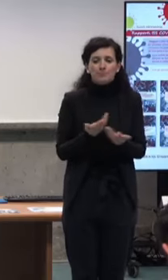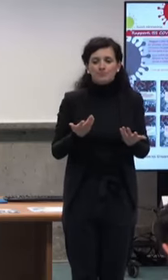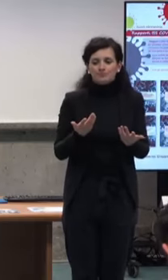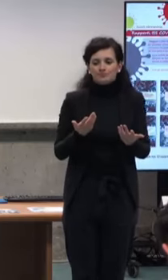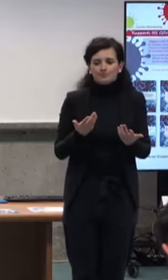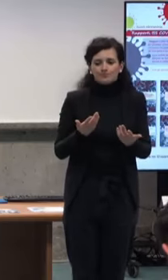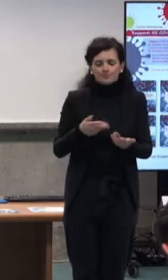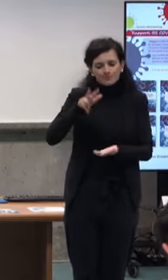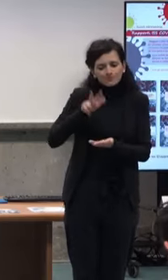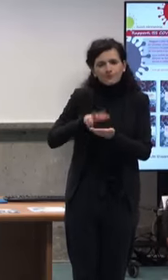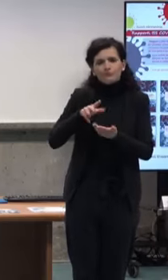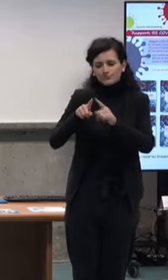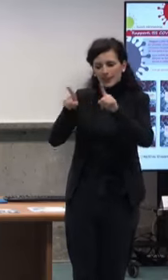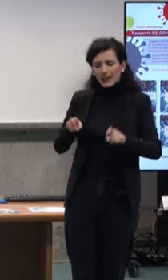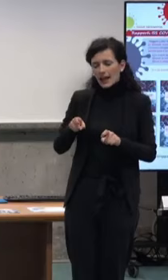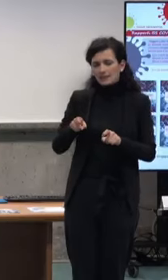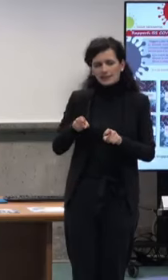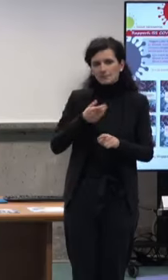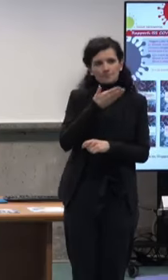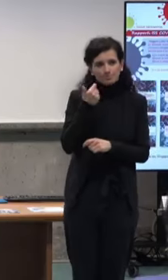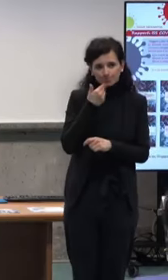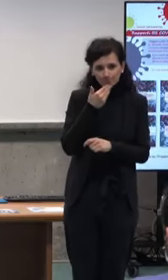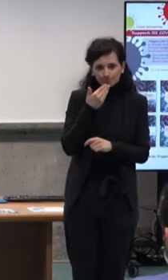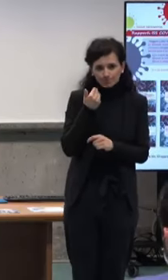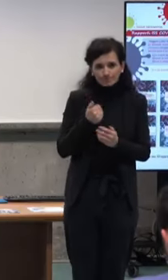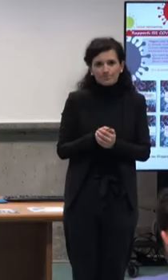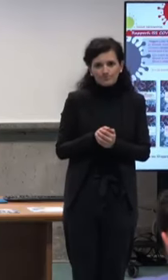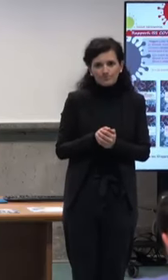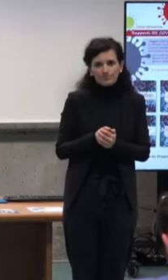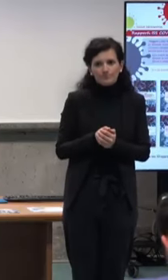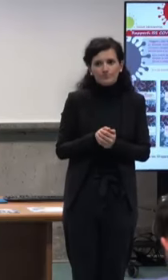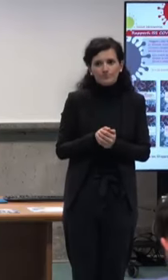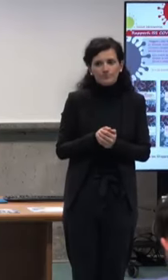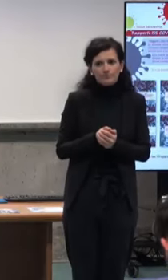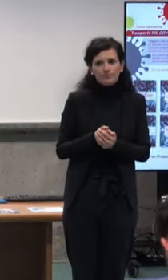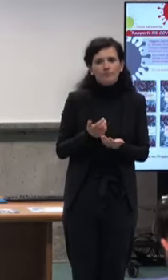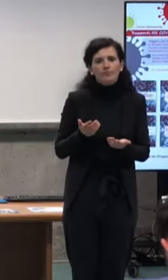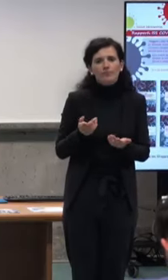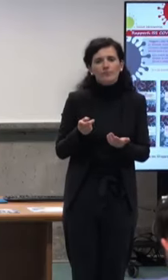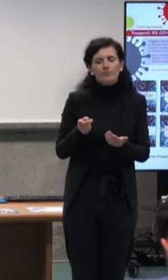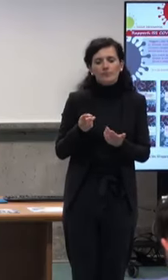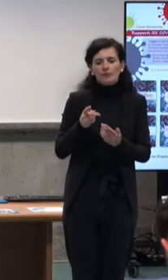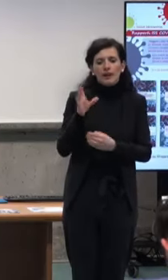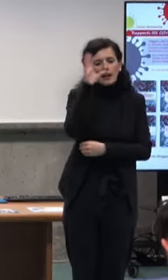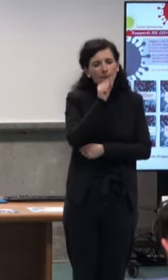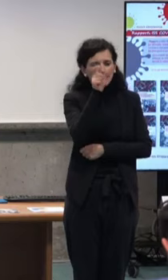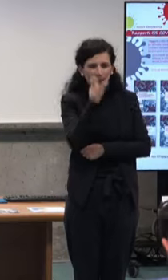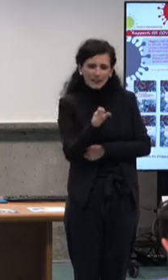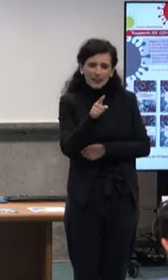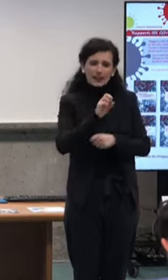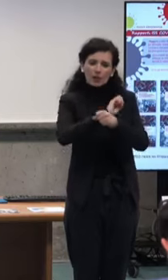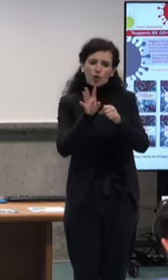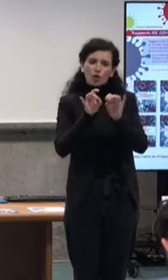certi nel senso che l'affidabilità sulla sulla capacità di identificare i negativi è molto